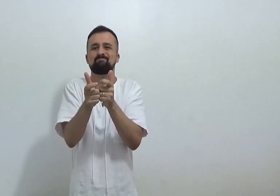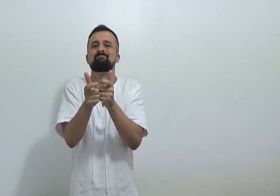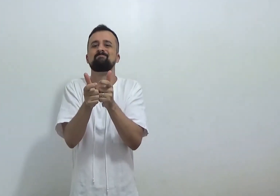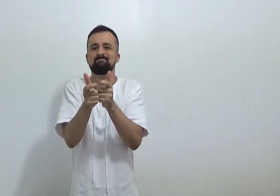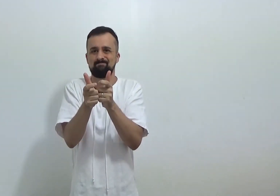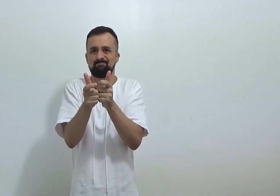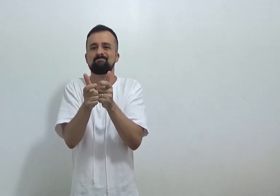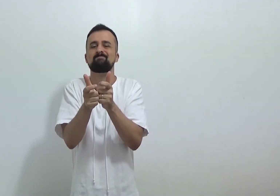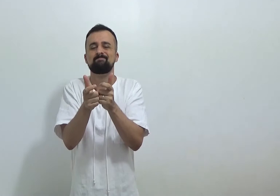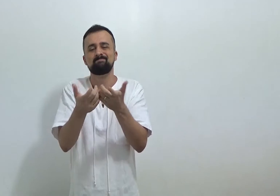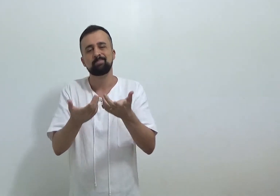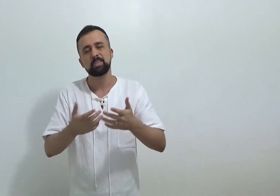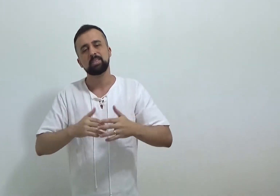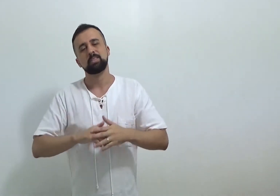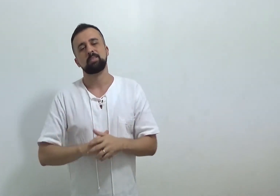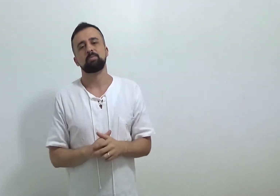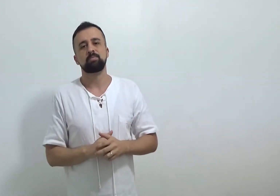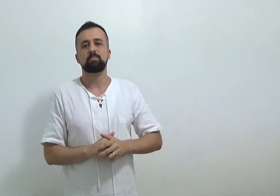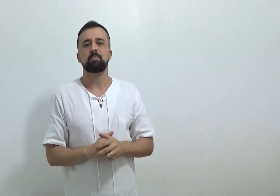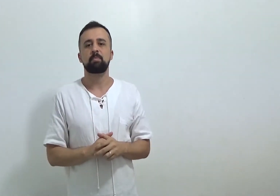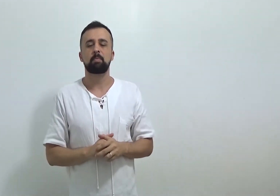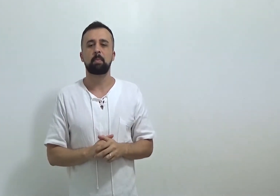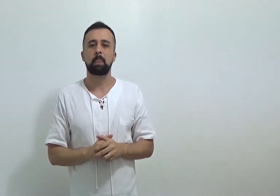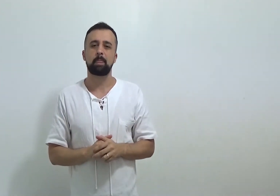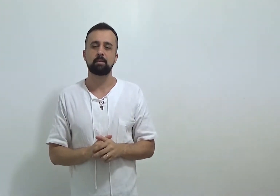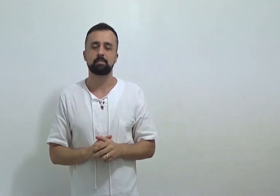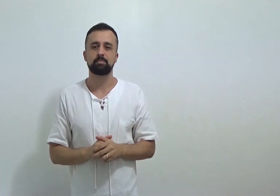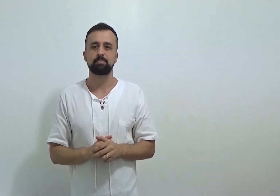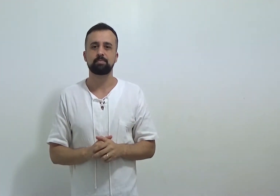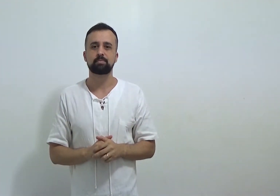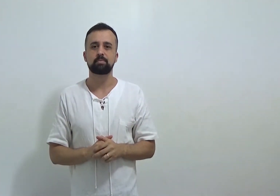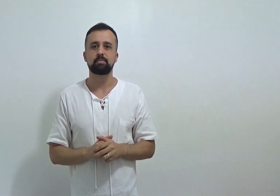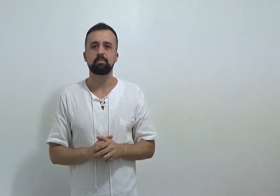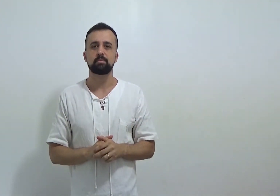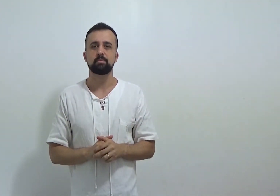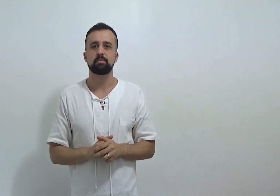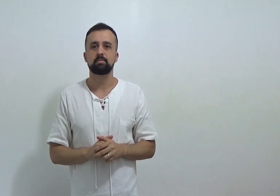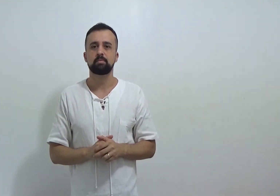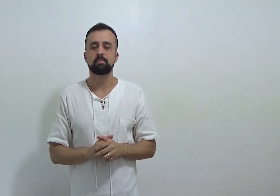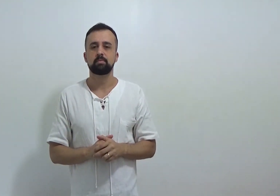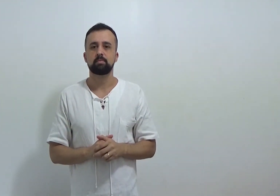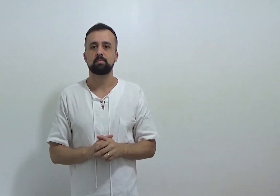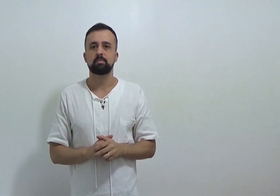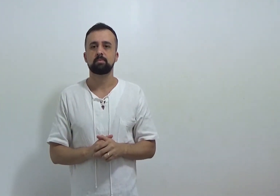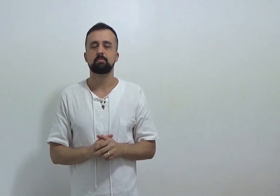Com tudo isso, a população indígena diminuiu consideravelmente.